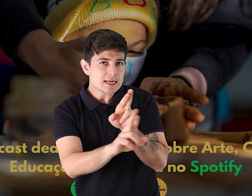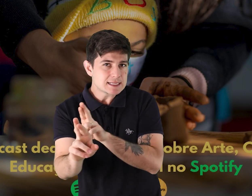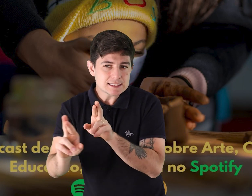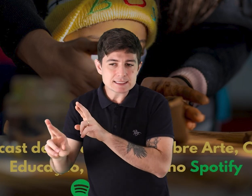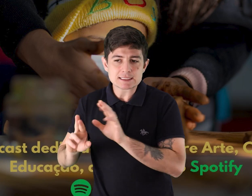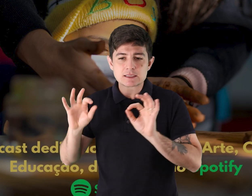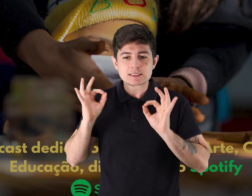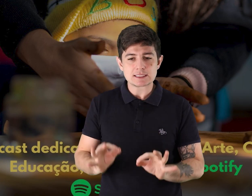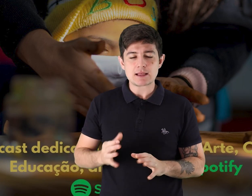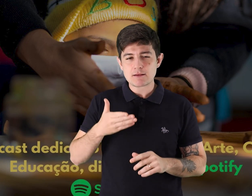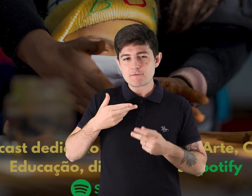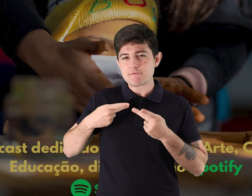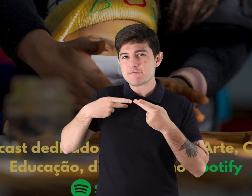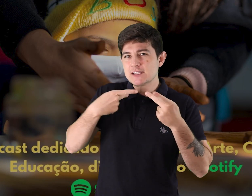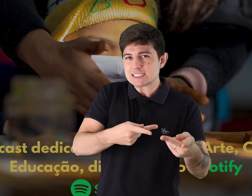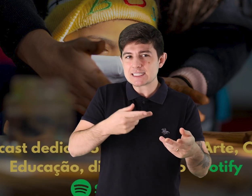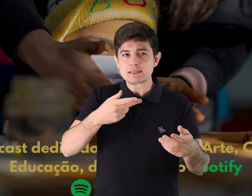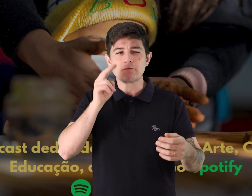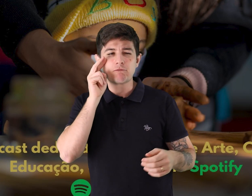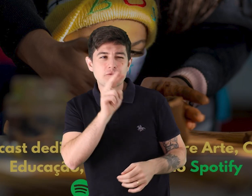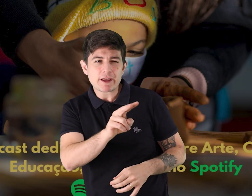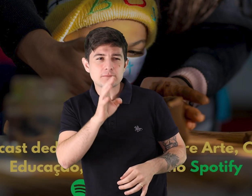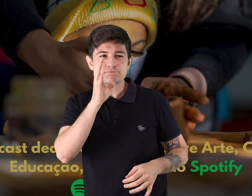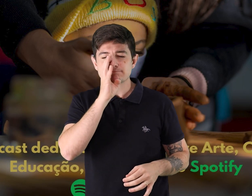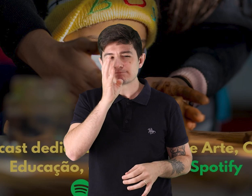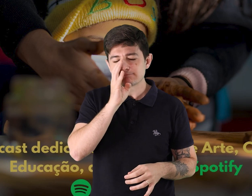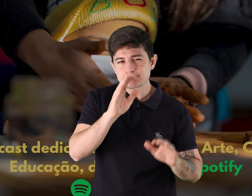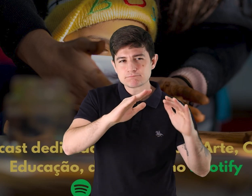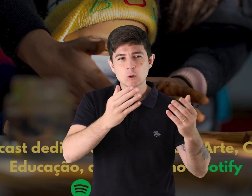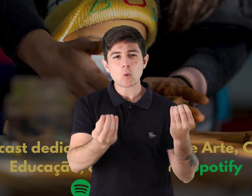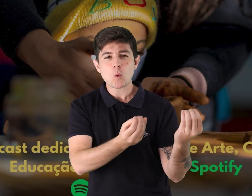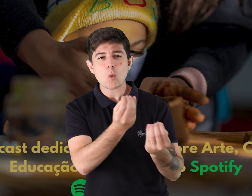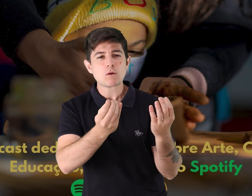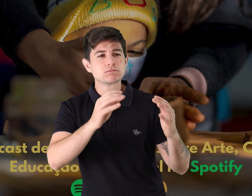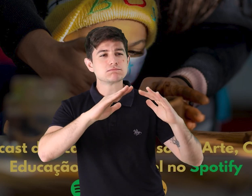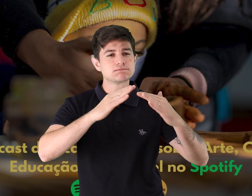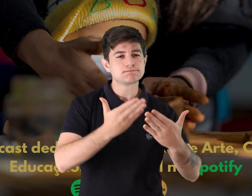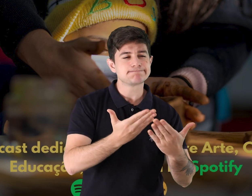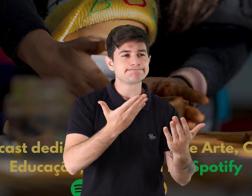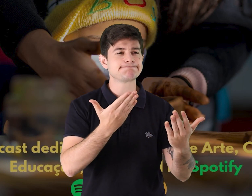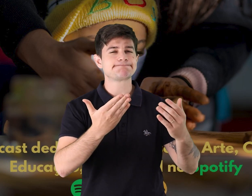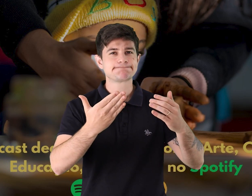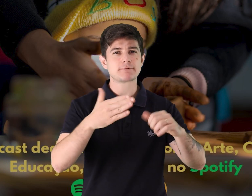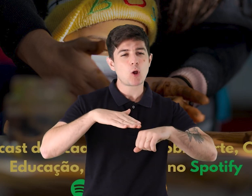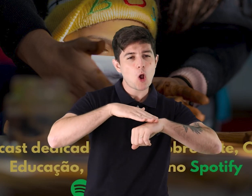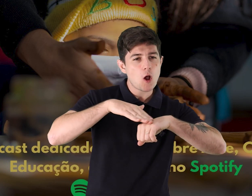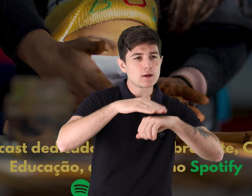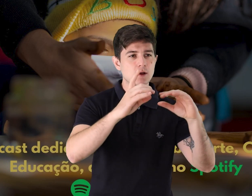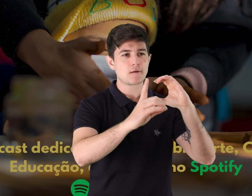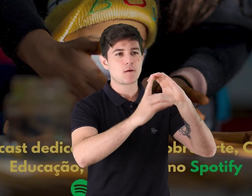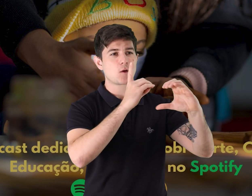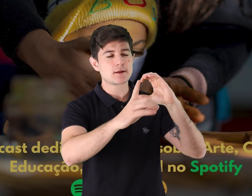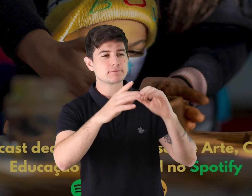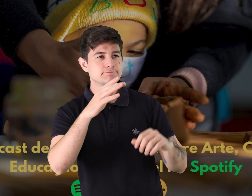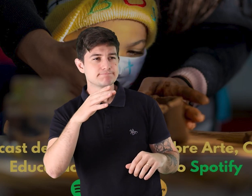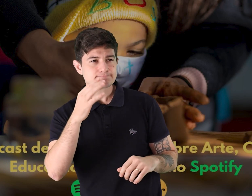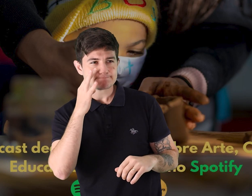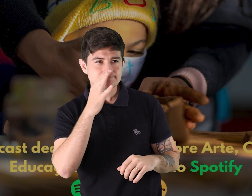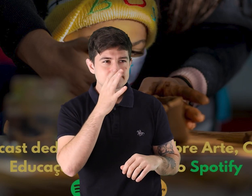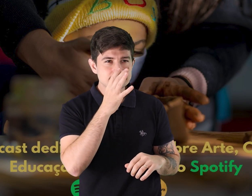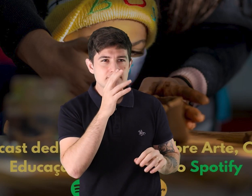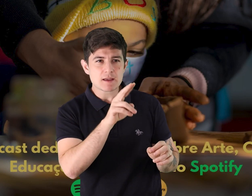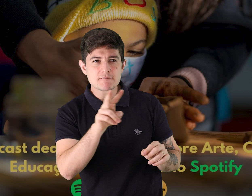relação, visitar todas essas escolas, conversar com as